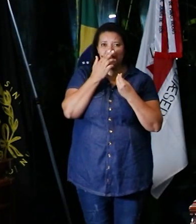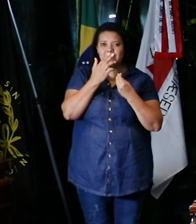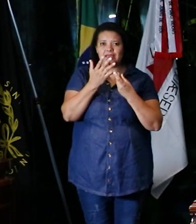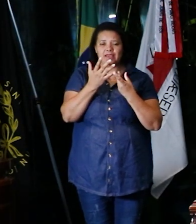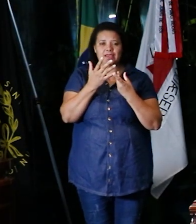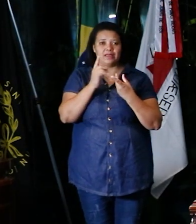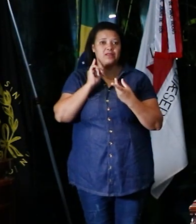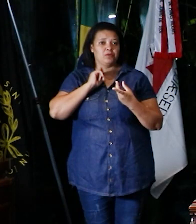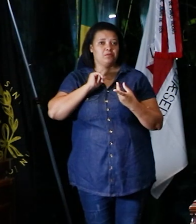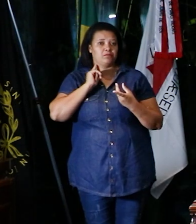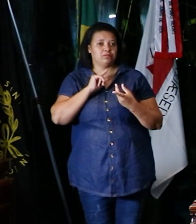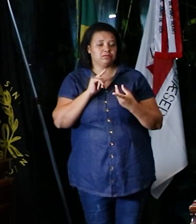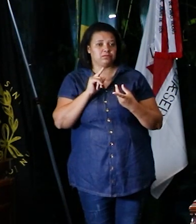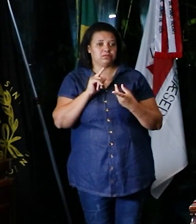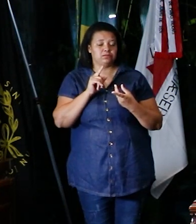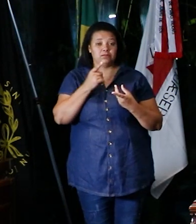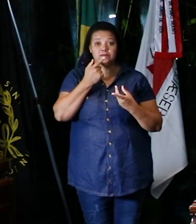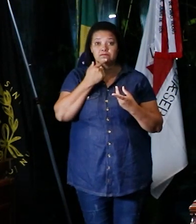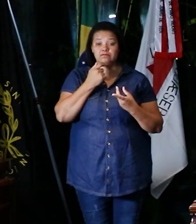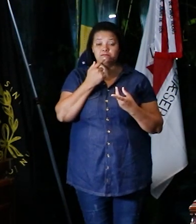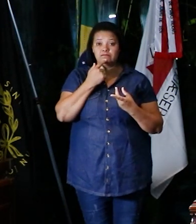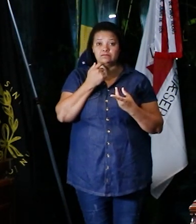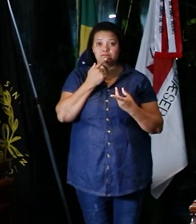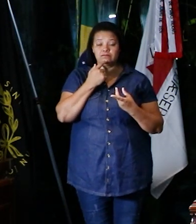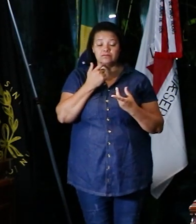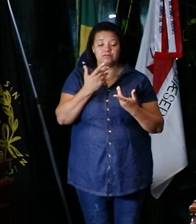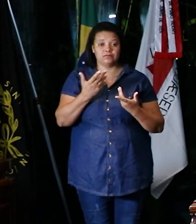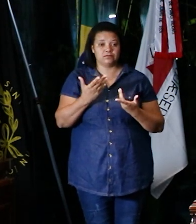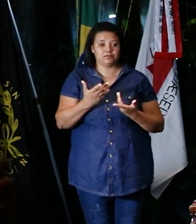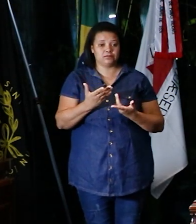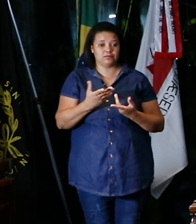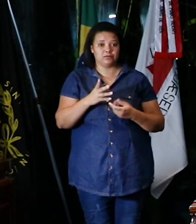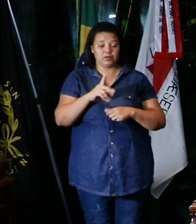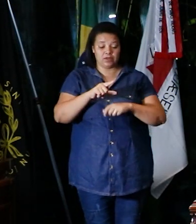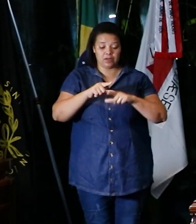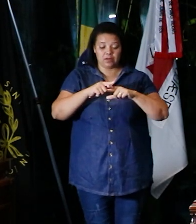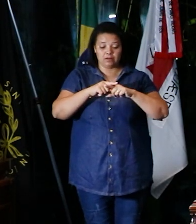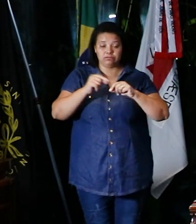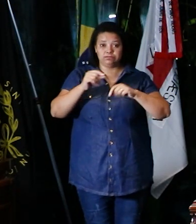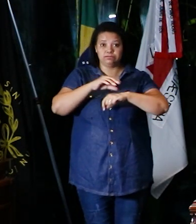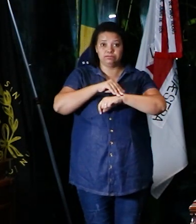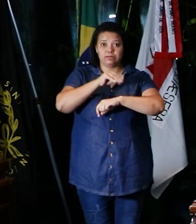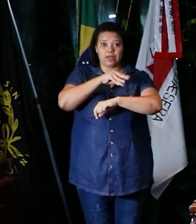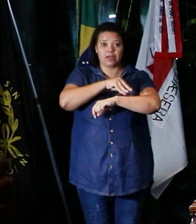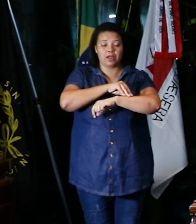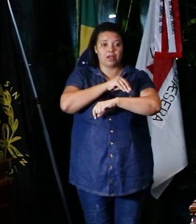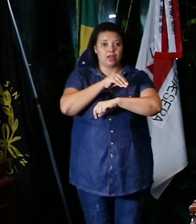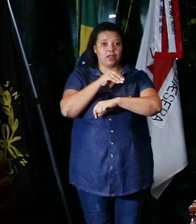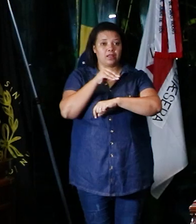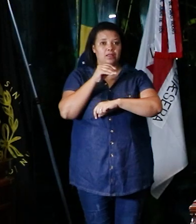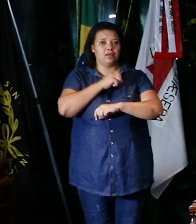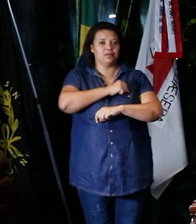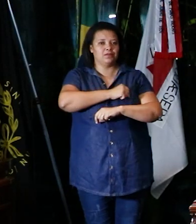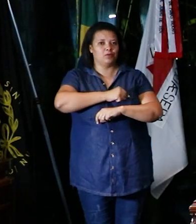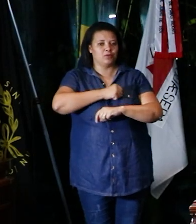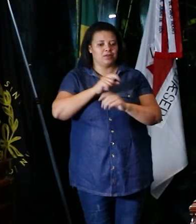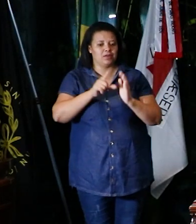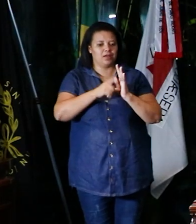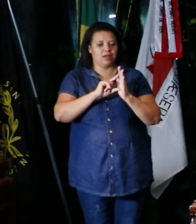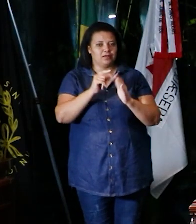abafando o escarlate esvoaçar de penugem, saudosa de ser branca.